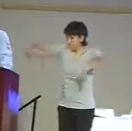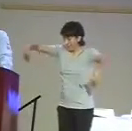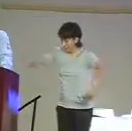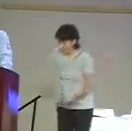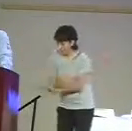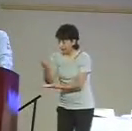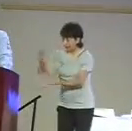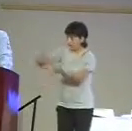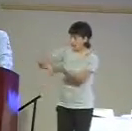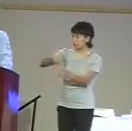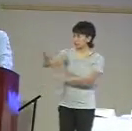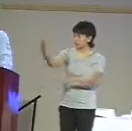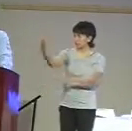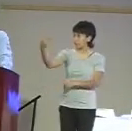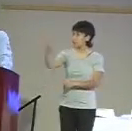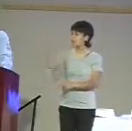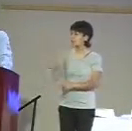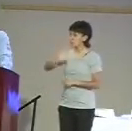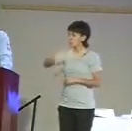Cuando